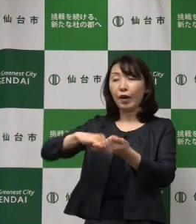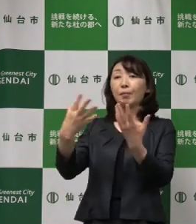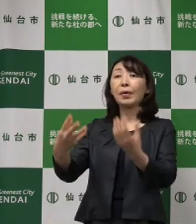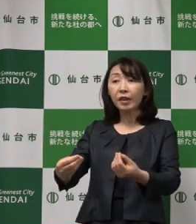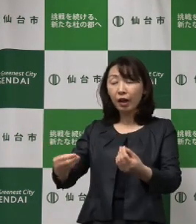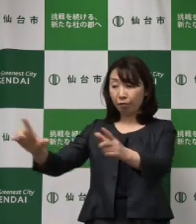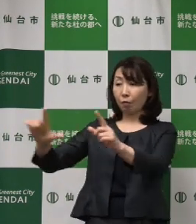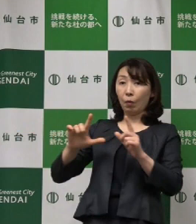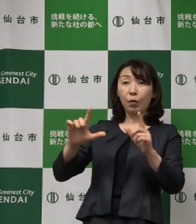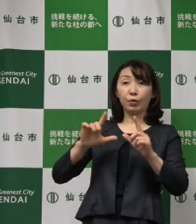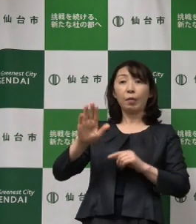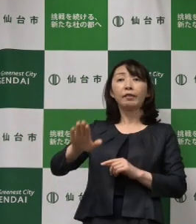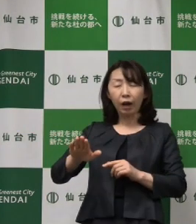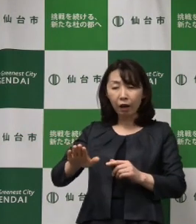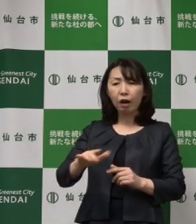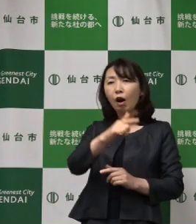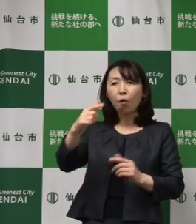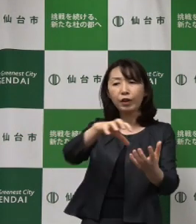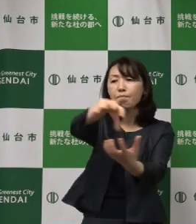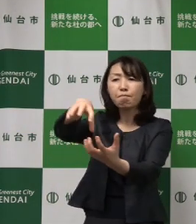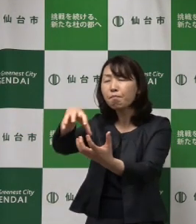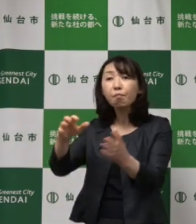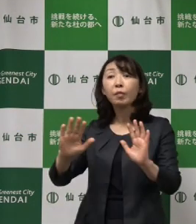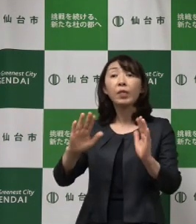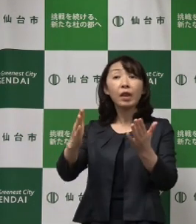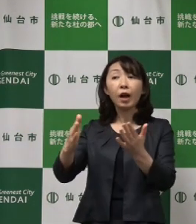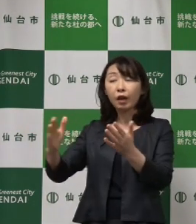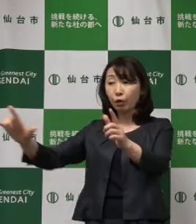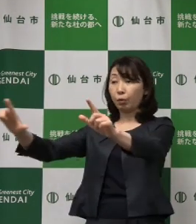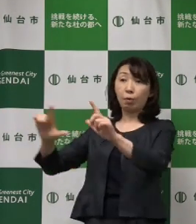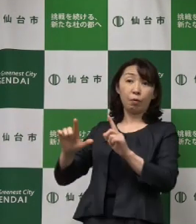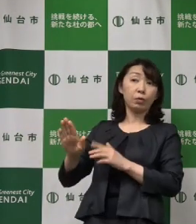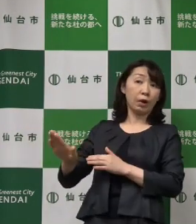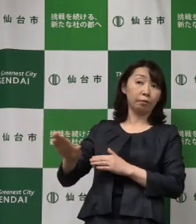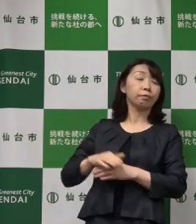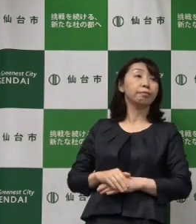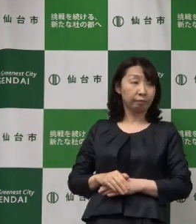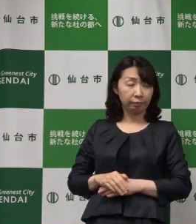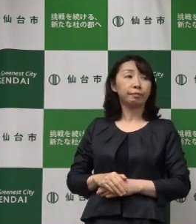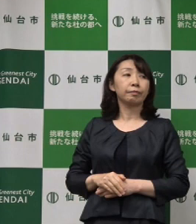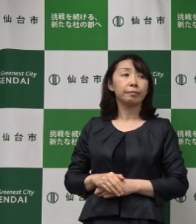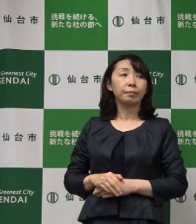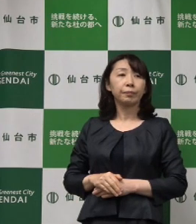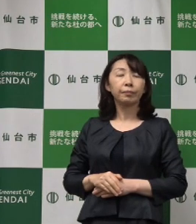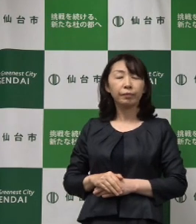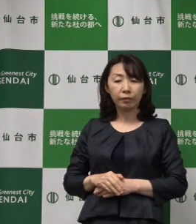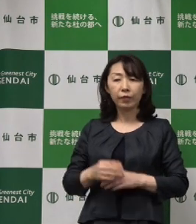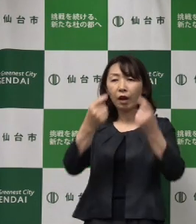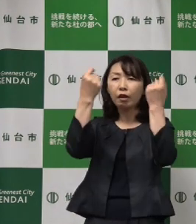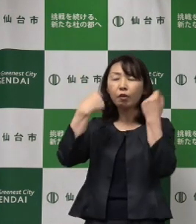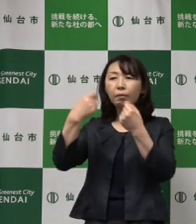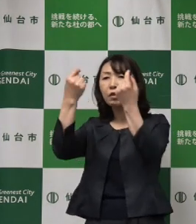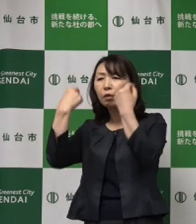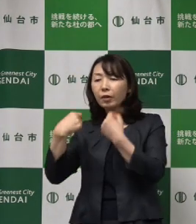また大きな混乱というのはなかったように報告を受けております。それぞれ個別個別でいろ